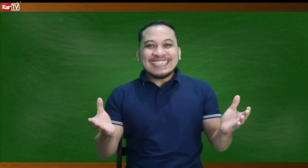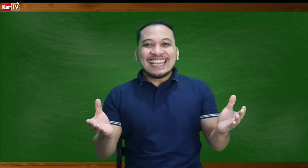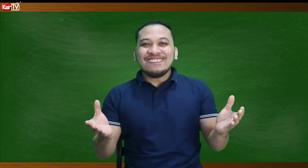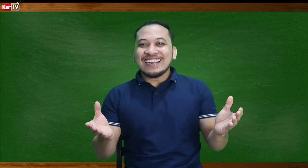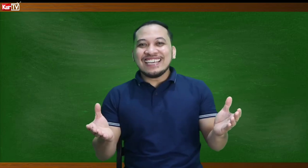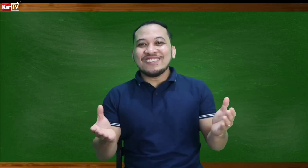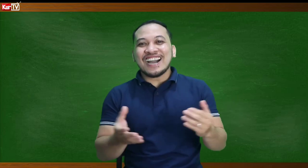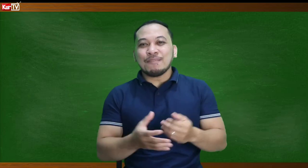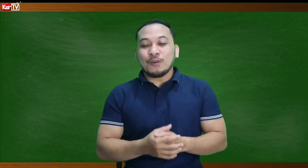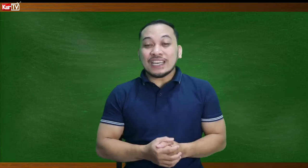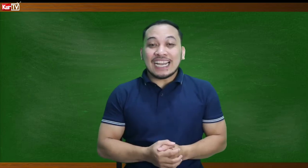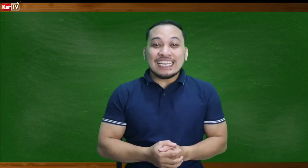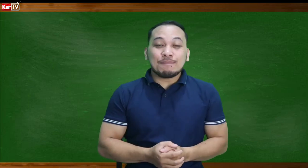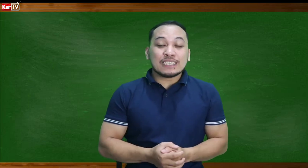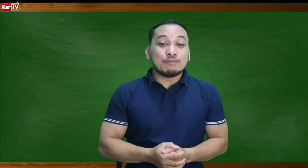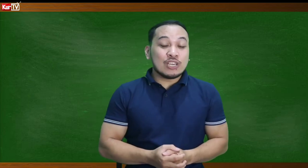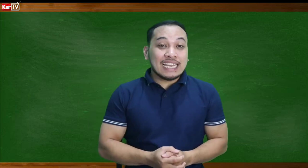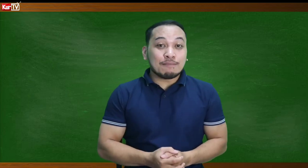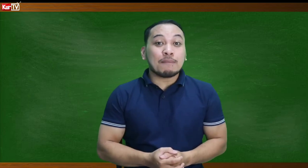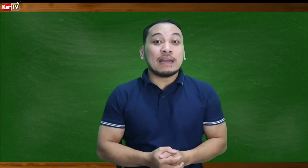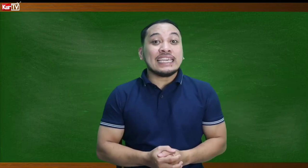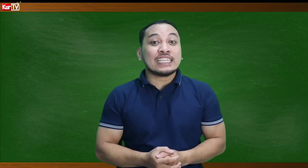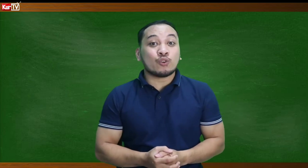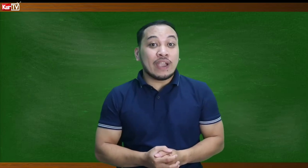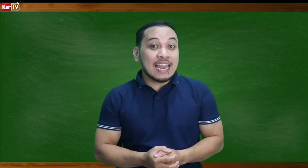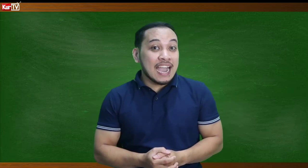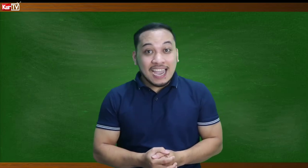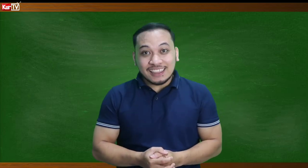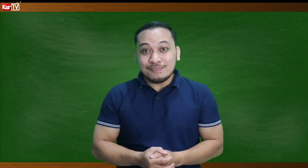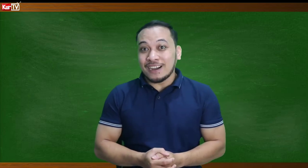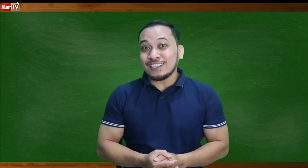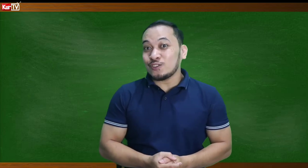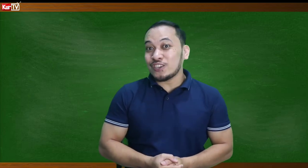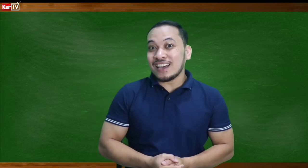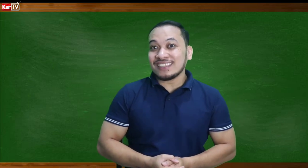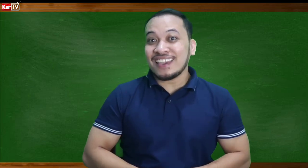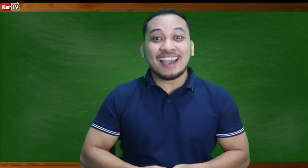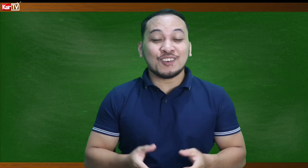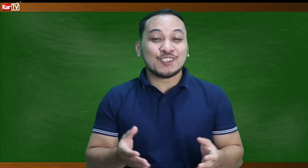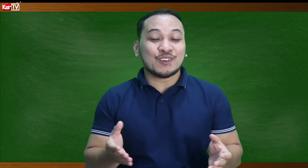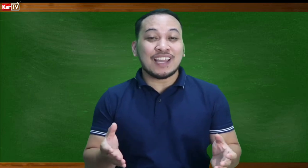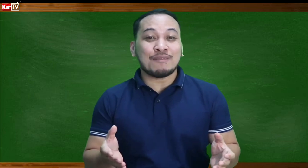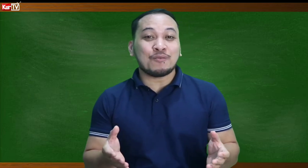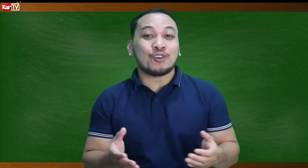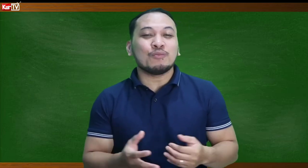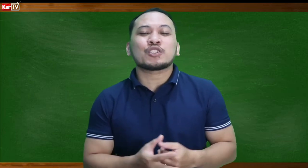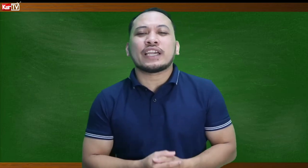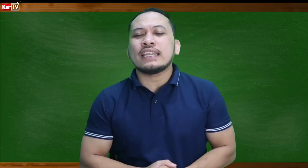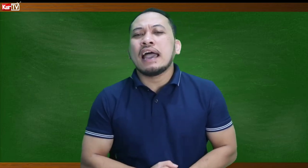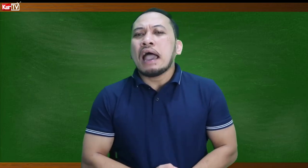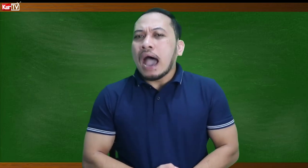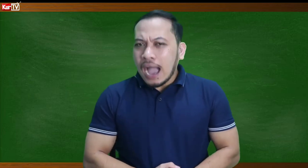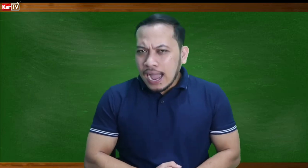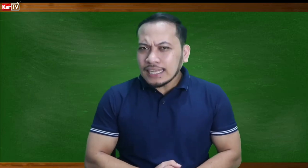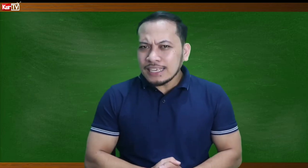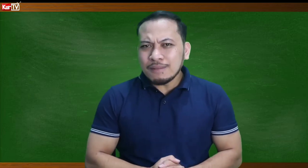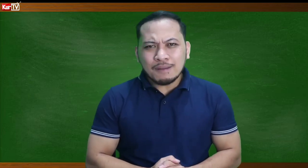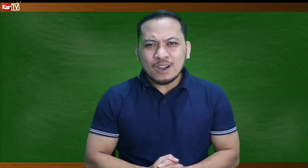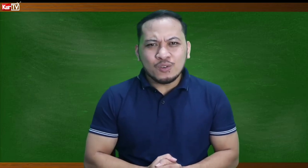Hoy! Dalawang linggo na nga po ang nakalipas mula nang magbalik eskwela ang ating mga estudyante at gusto ko lamang pong kumustahin ang ating mga magulang